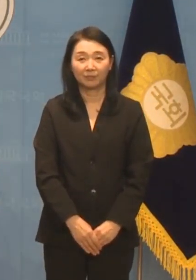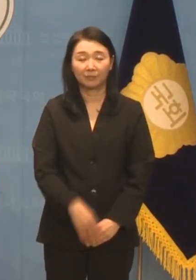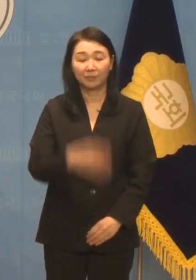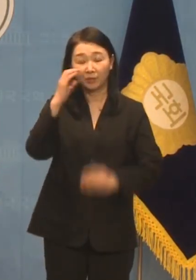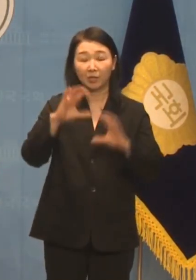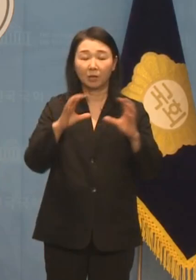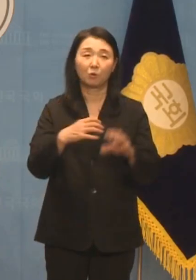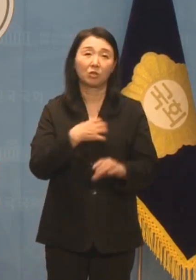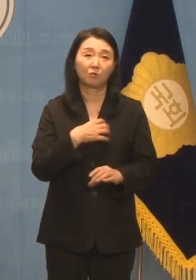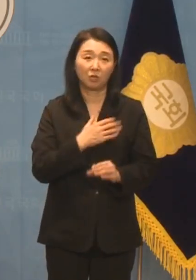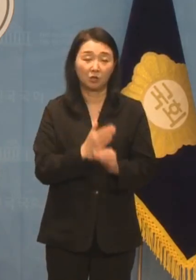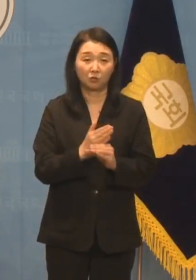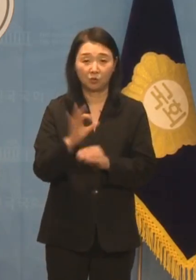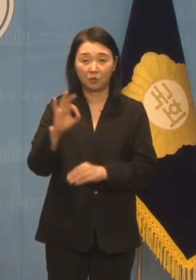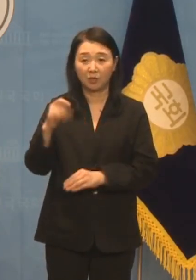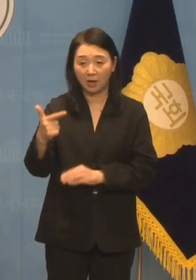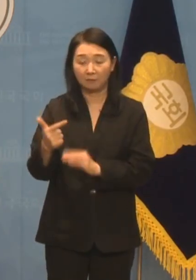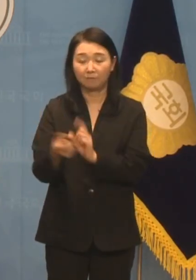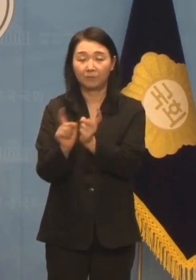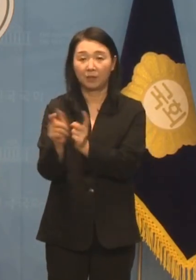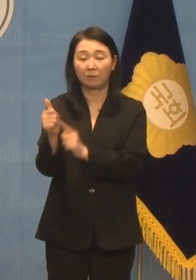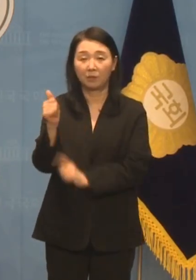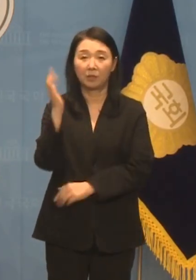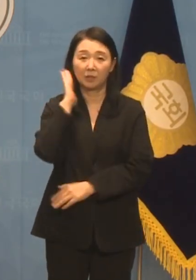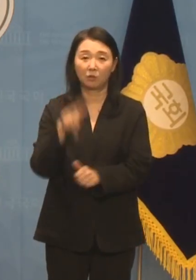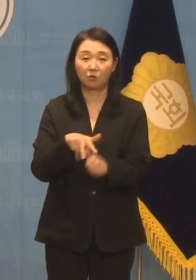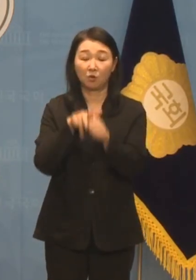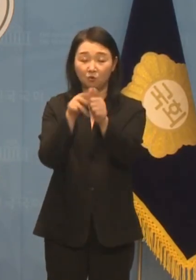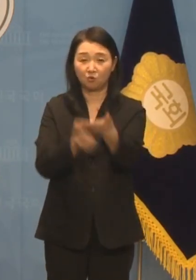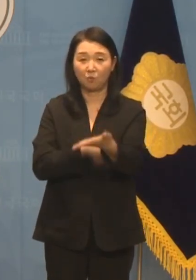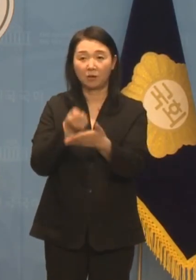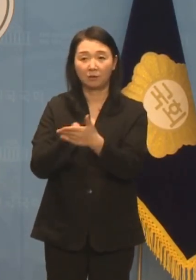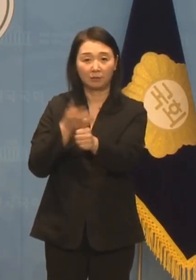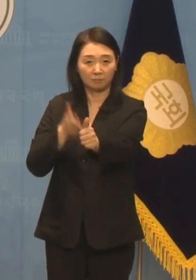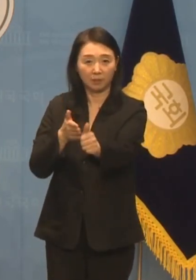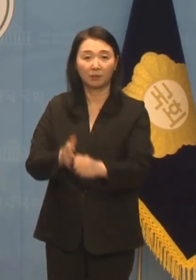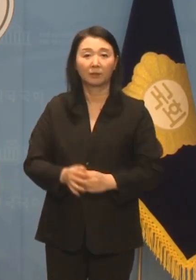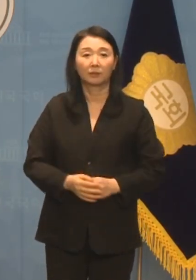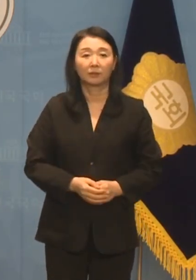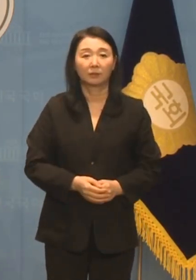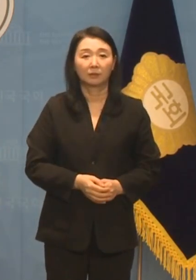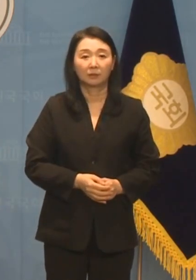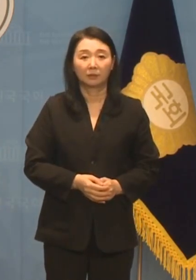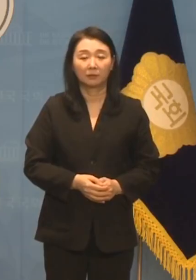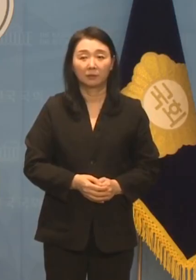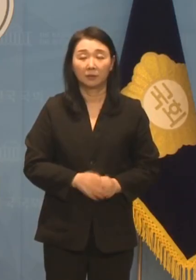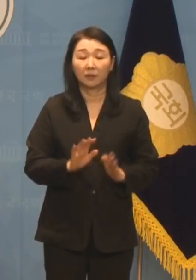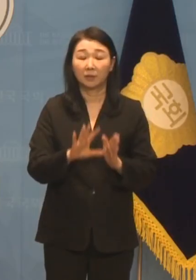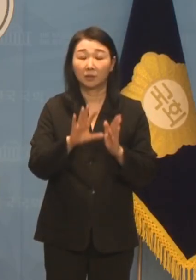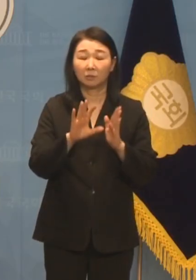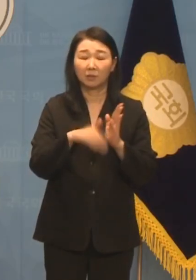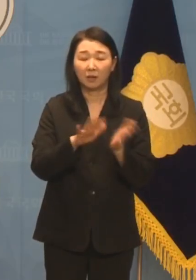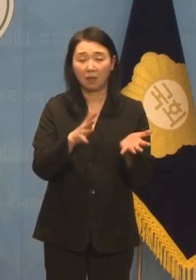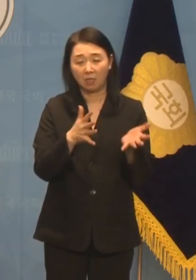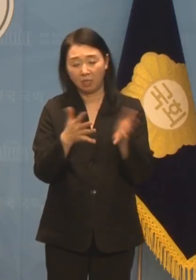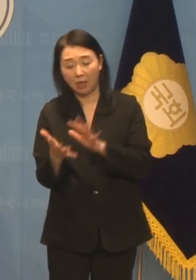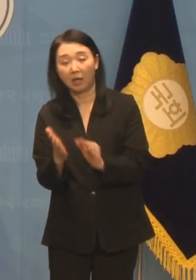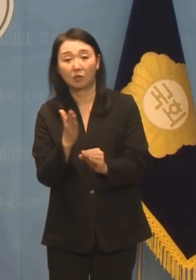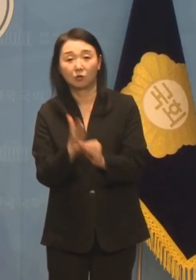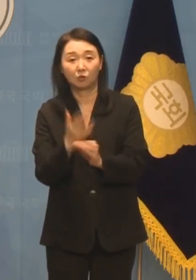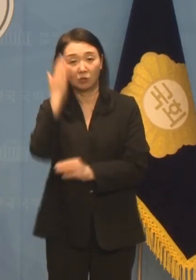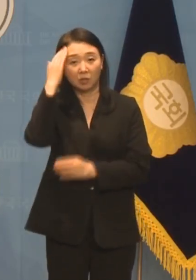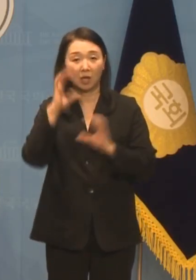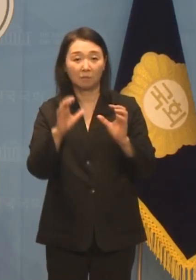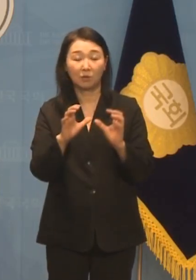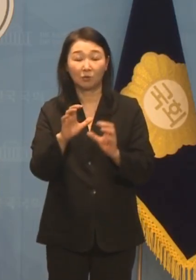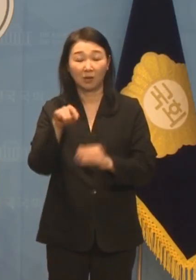대한민국의 위기입니다. 한덕수 대행의 대통령 출마 결단을 요구합니다. 한 시대가 저물어 갑니다. 대한민국의